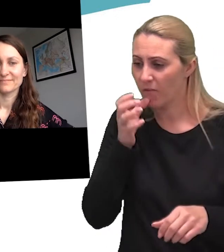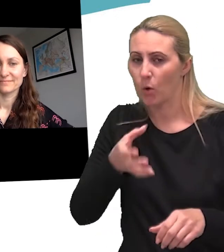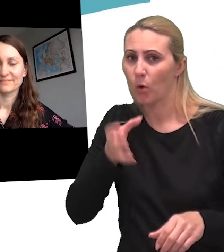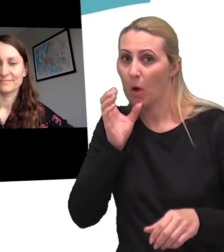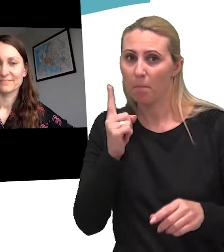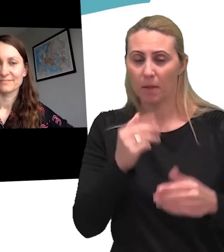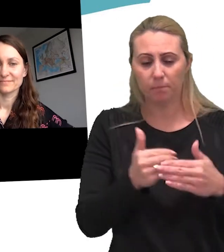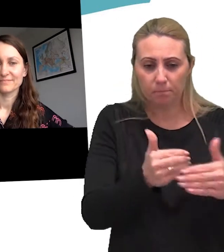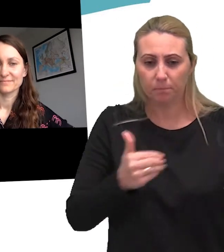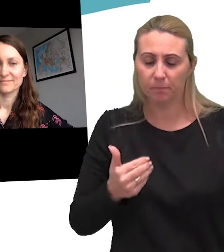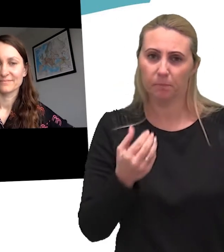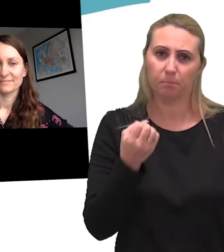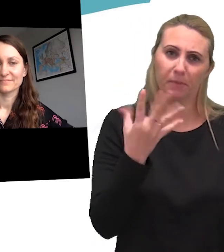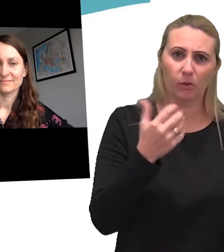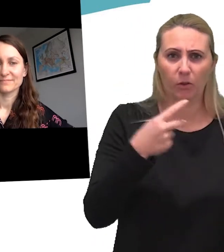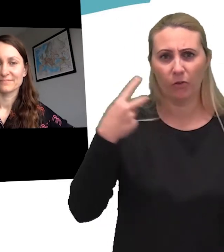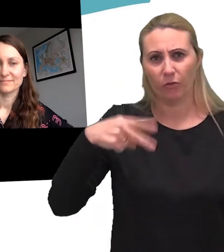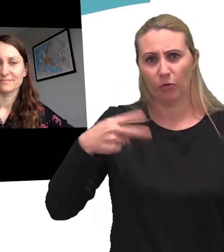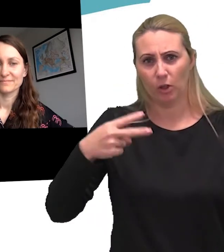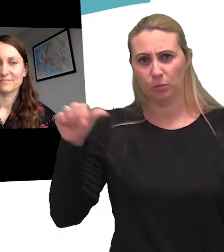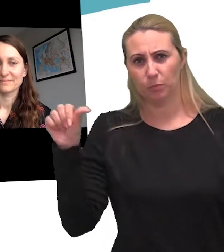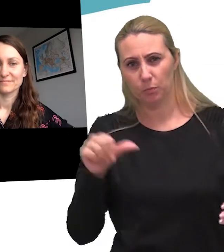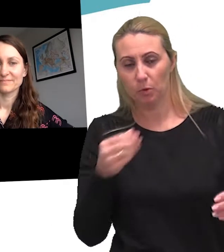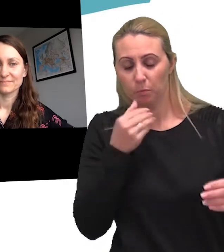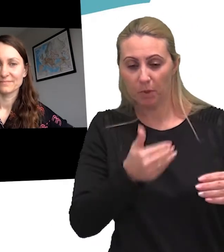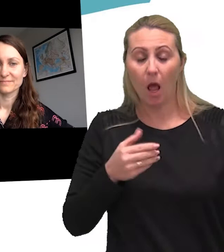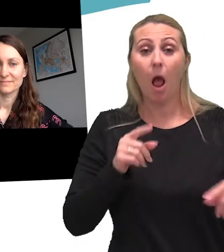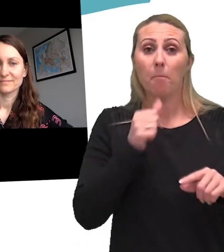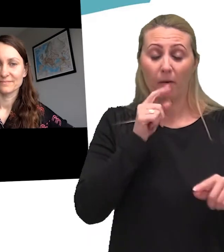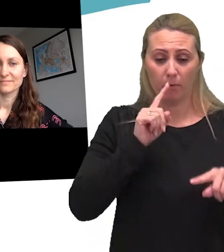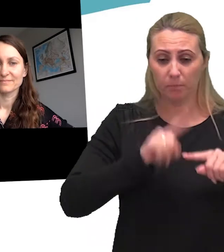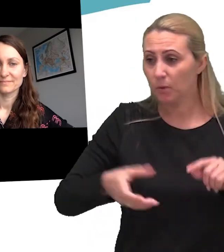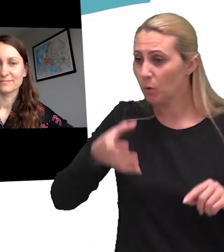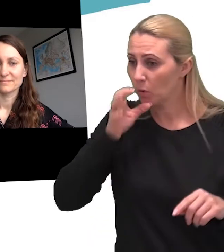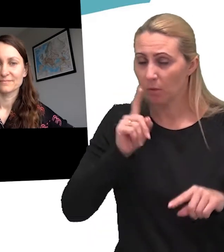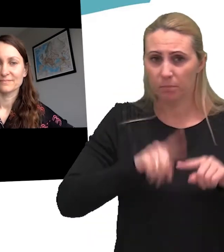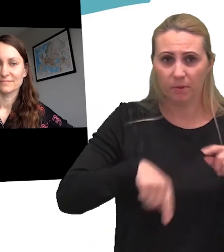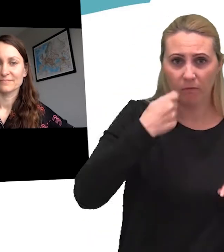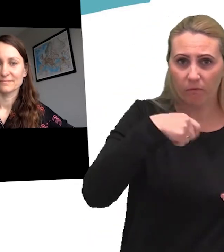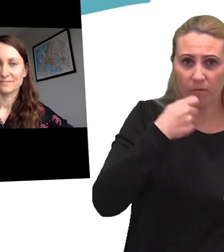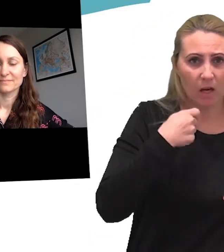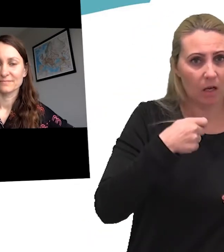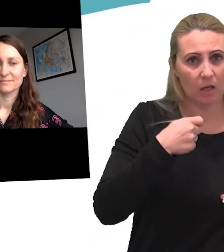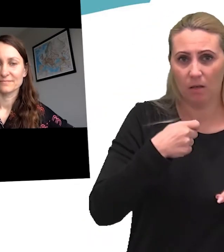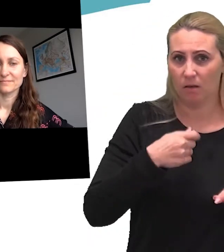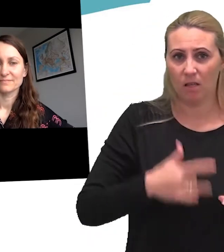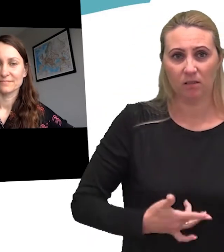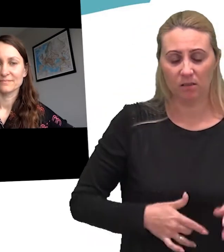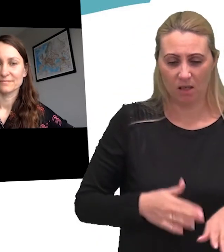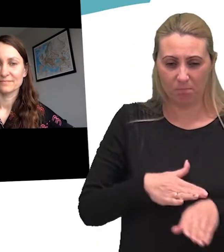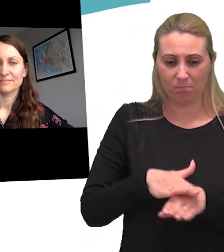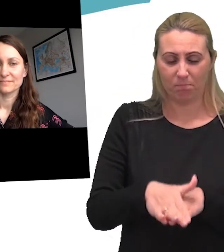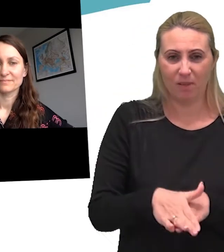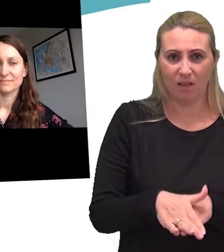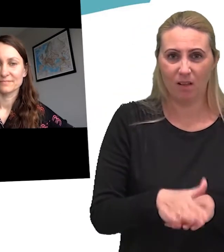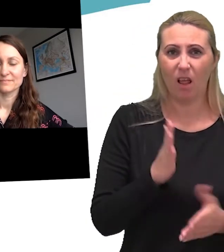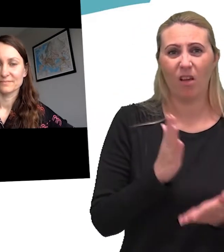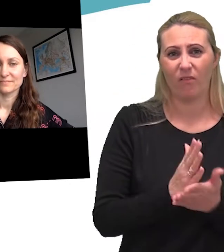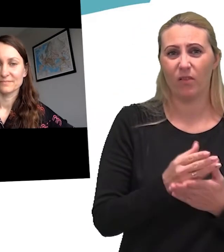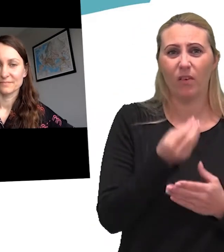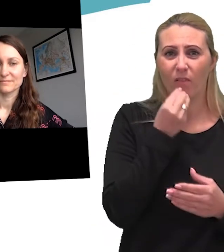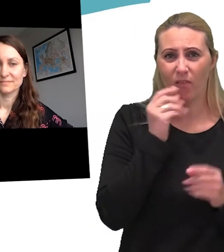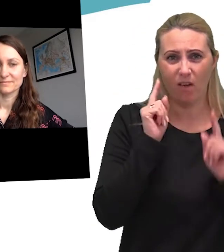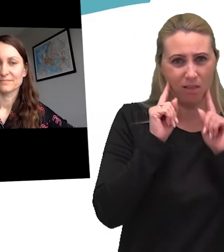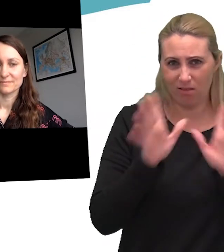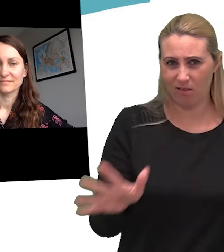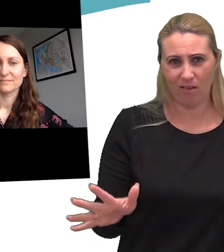kokią 15-20 minučių. Nes jeigu prieš pat valgymą, tai vaiko skrandis prisipildys to vandens ir jisai nebenorės